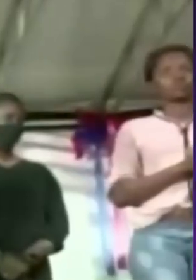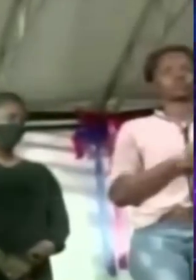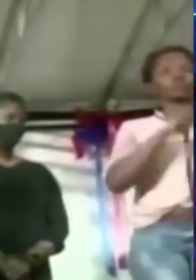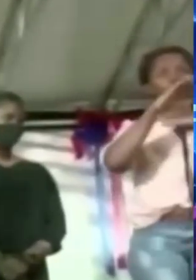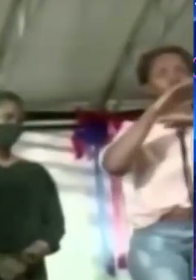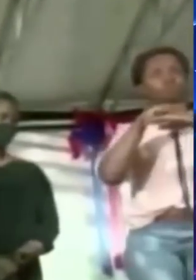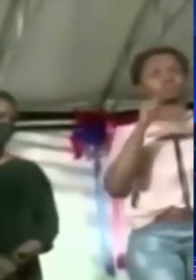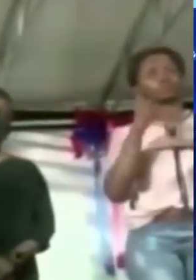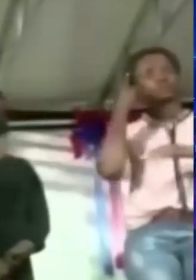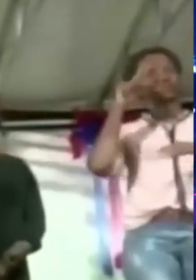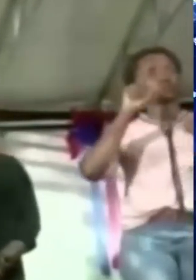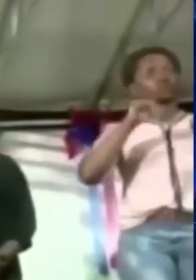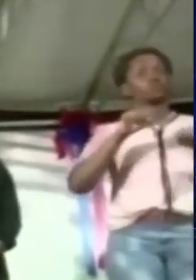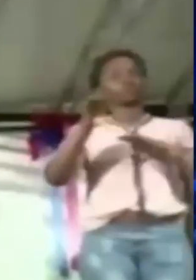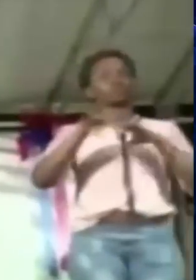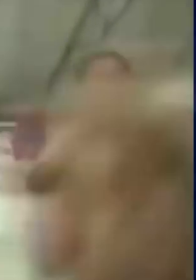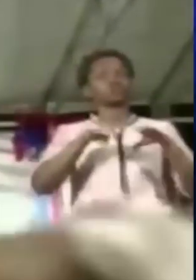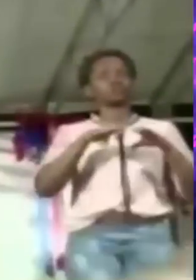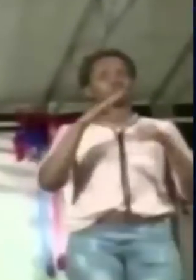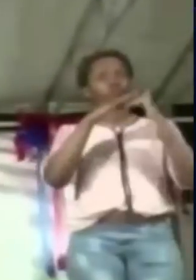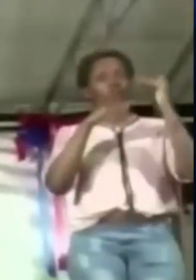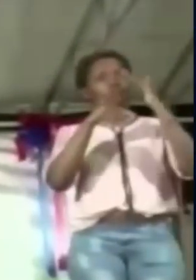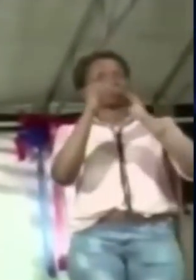la vergonce pour permettre la construction pour un